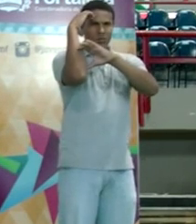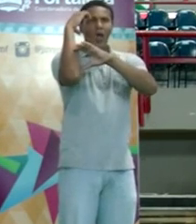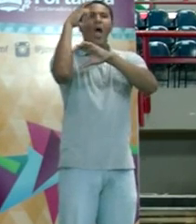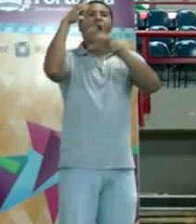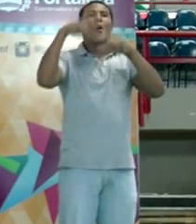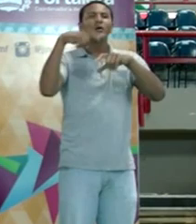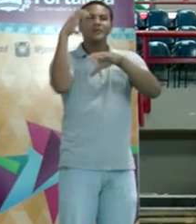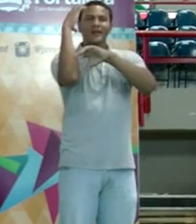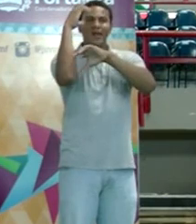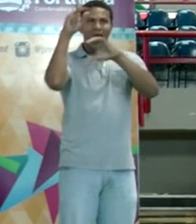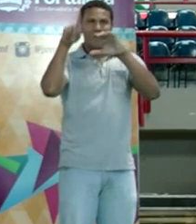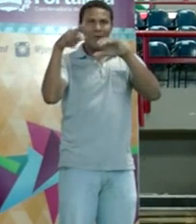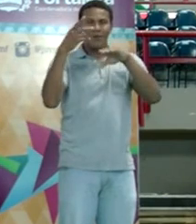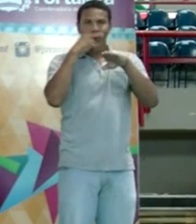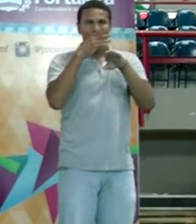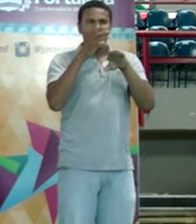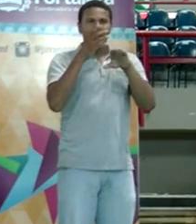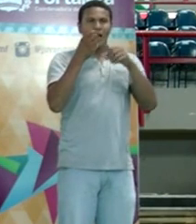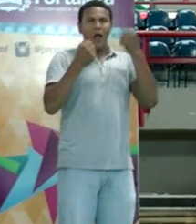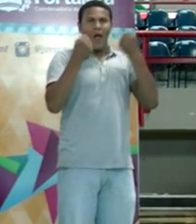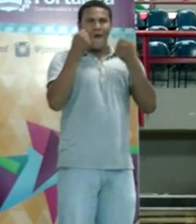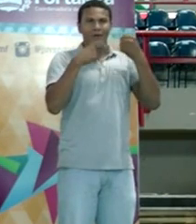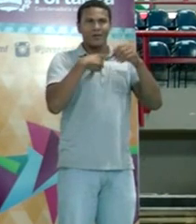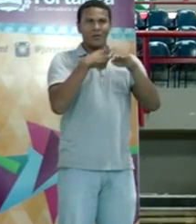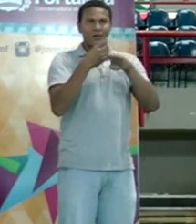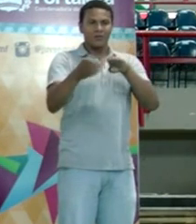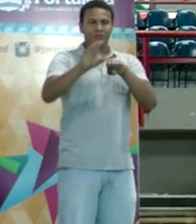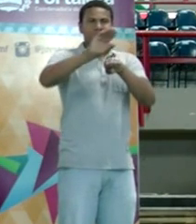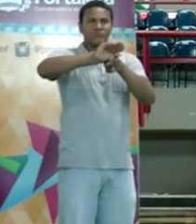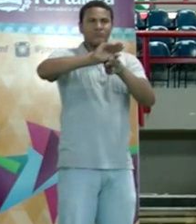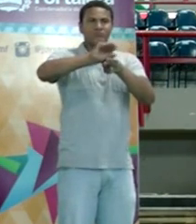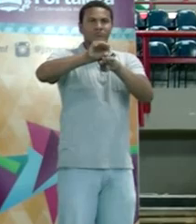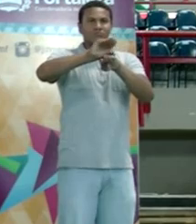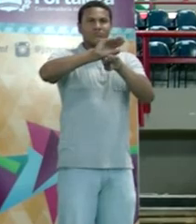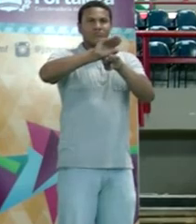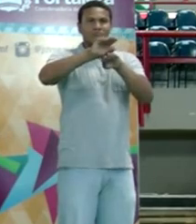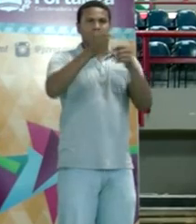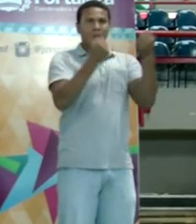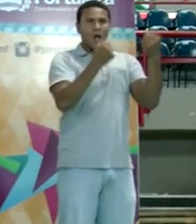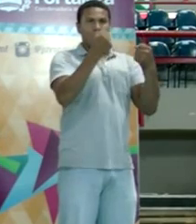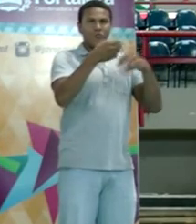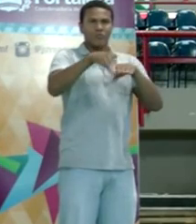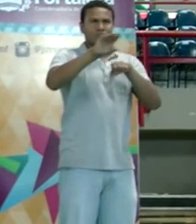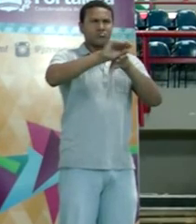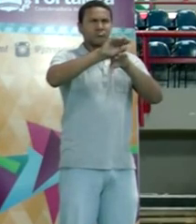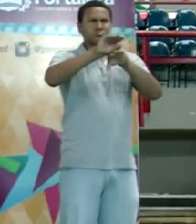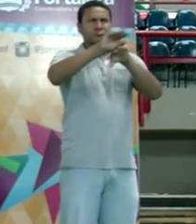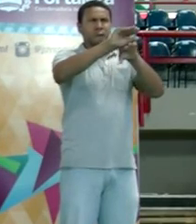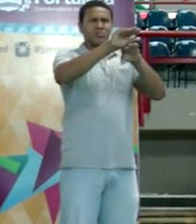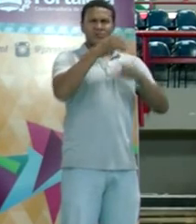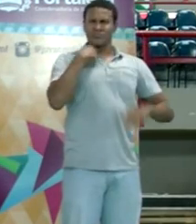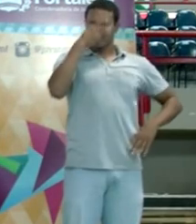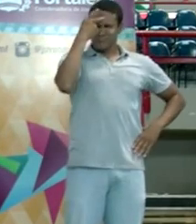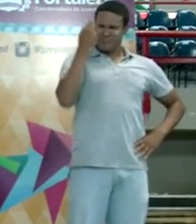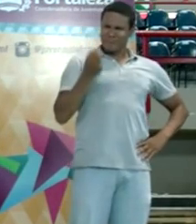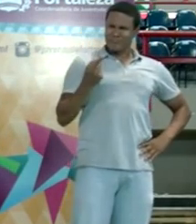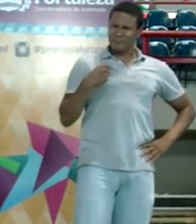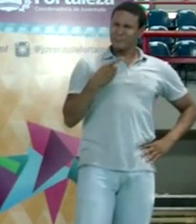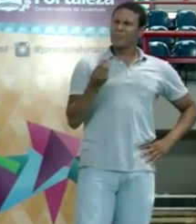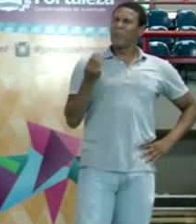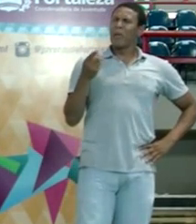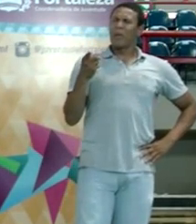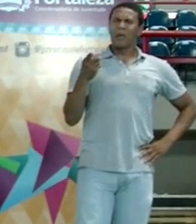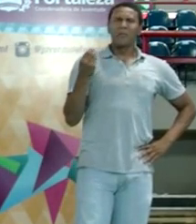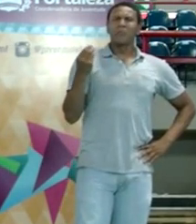carro. Tanto que você vira e mexe vê no YouTube uns vídeos que os russos fazem. Aí o pessoal fica, por que esses caras têm essa câmera na frente do carro? É porque